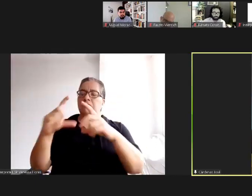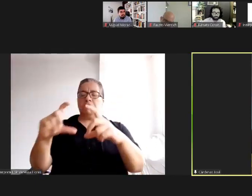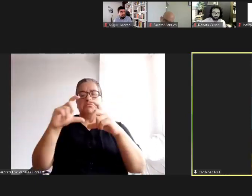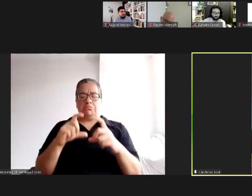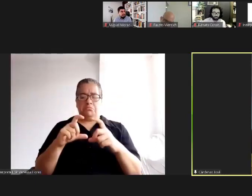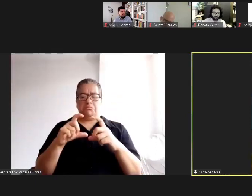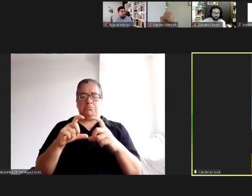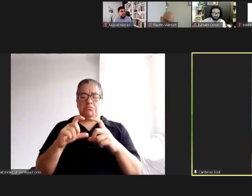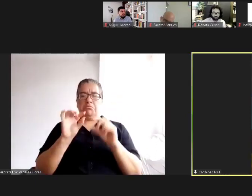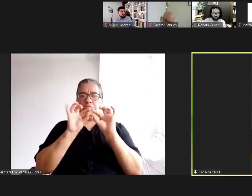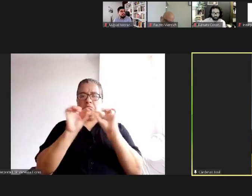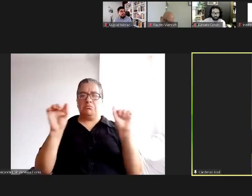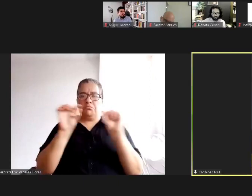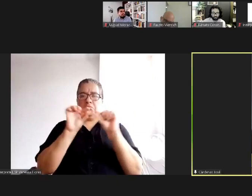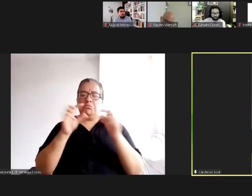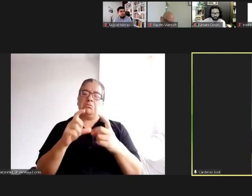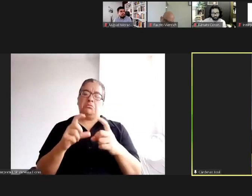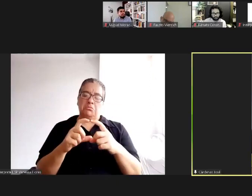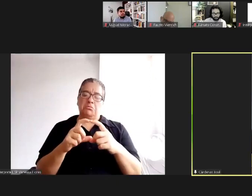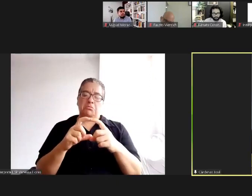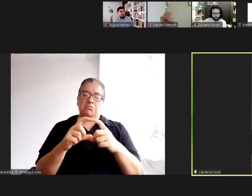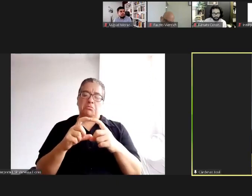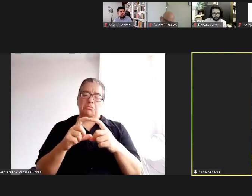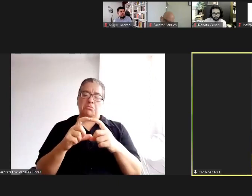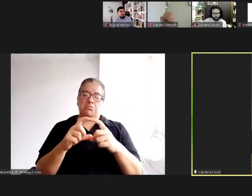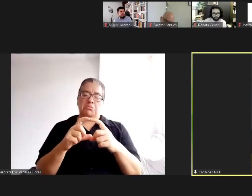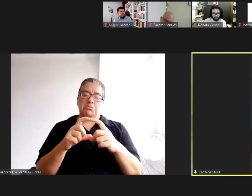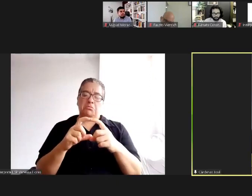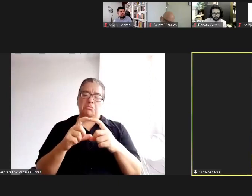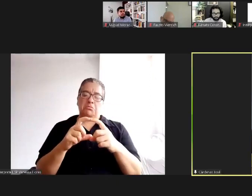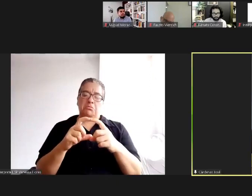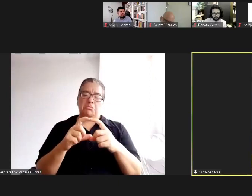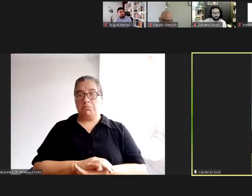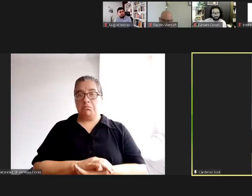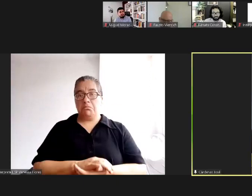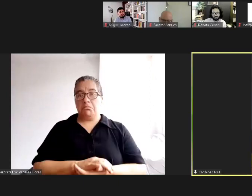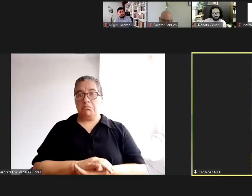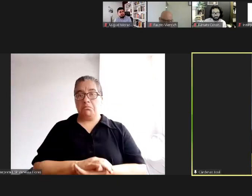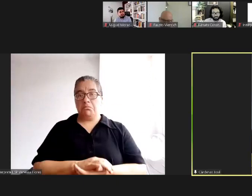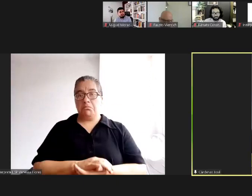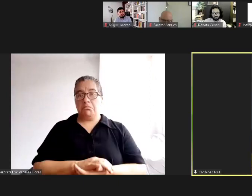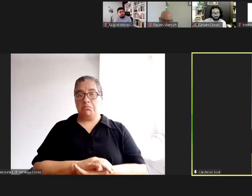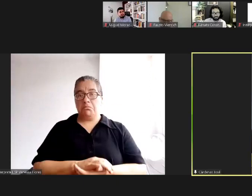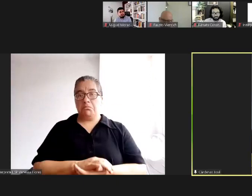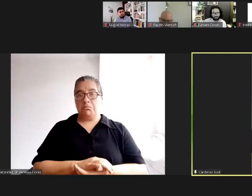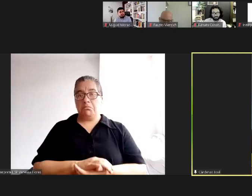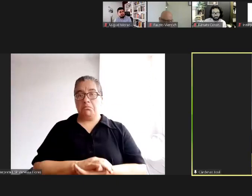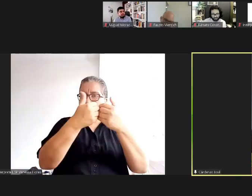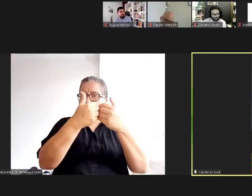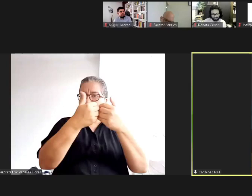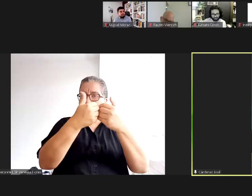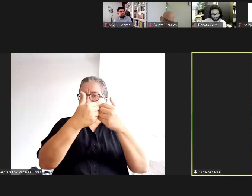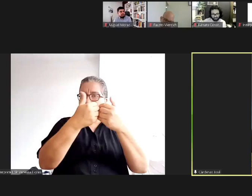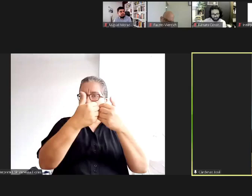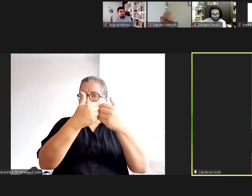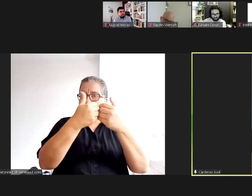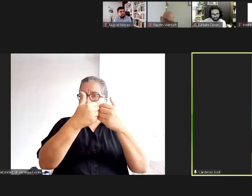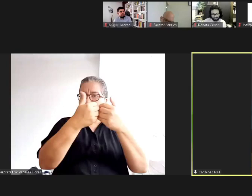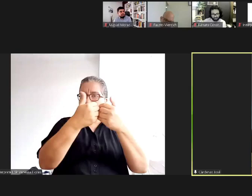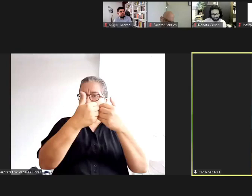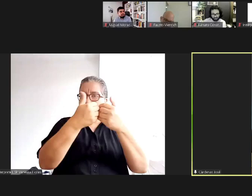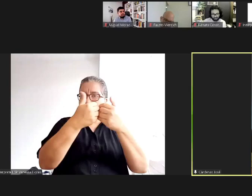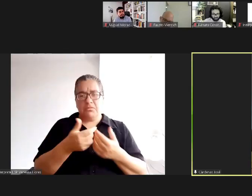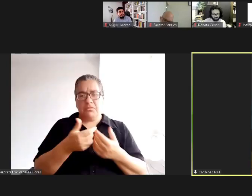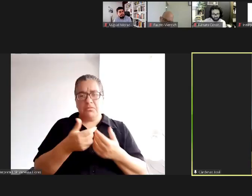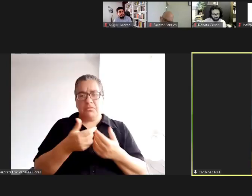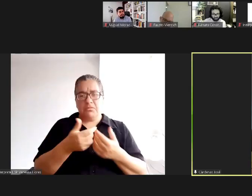que ya permiten, digamos, transmitir un contenido diferenciado, ¿no? O sea, también son bastante económicos y así como